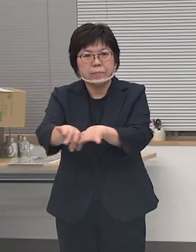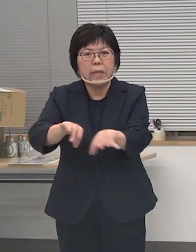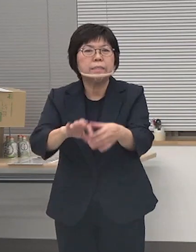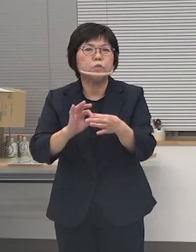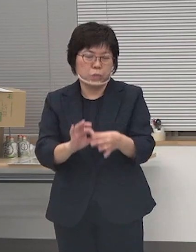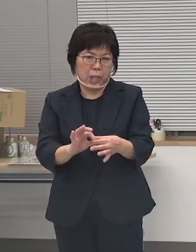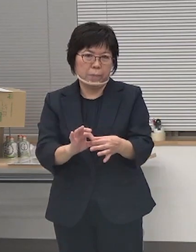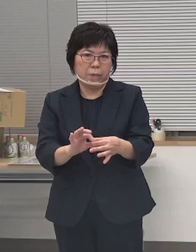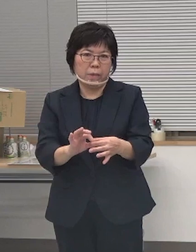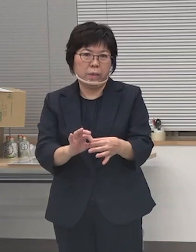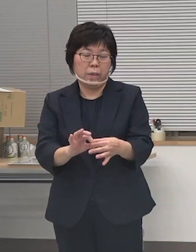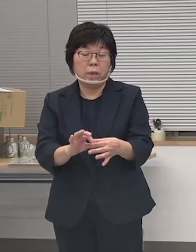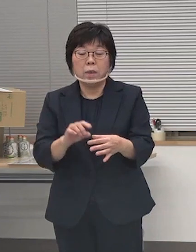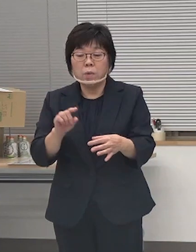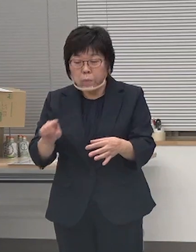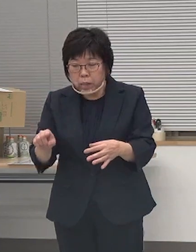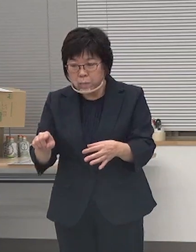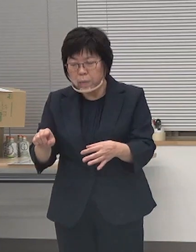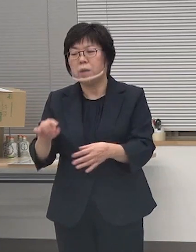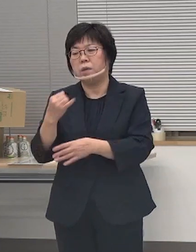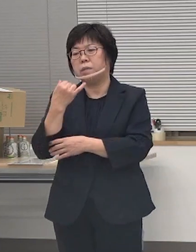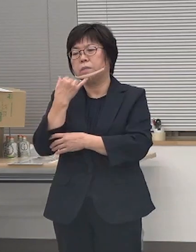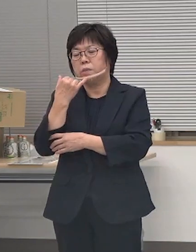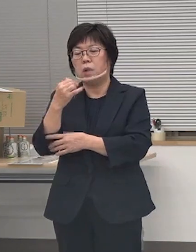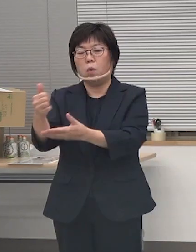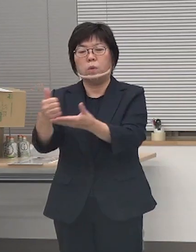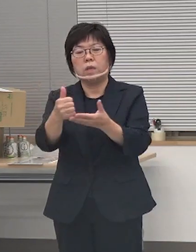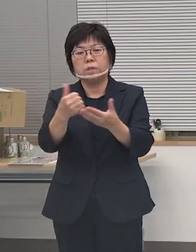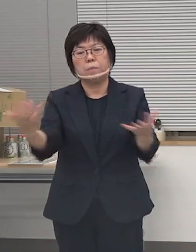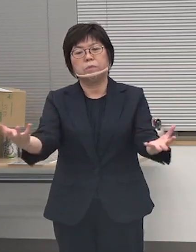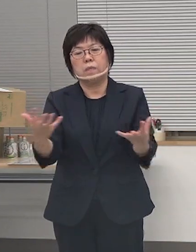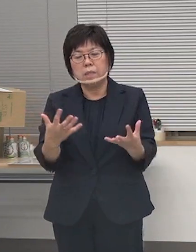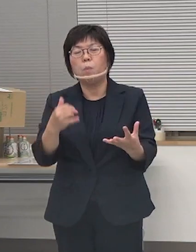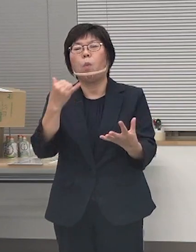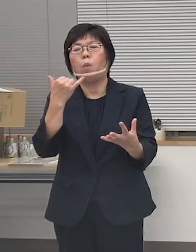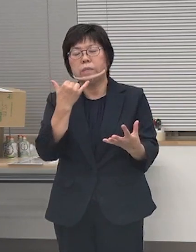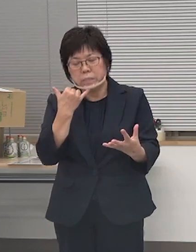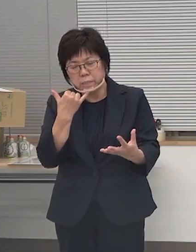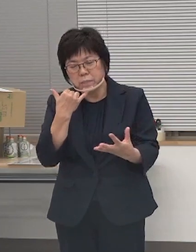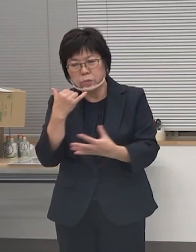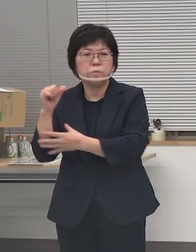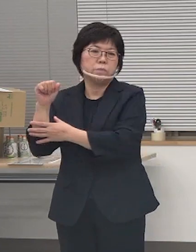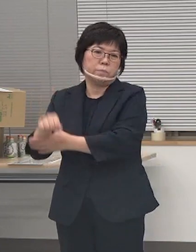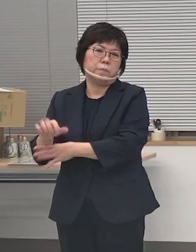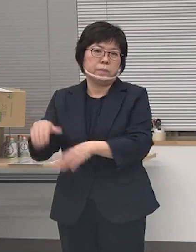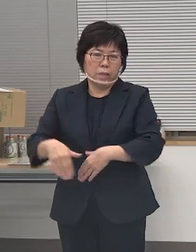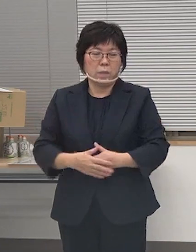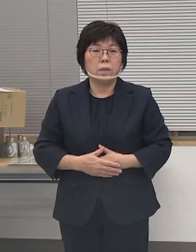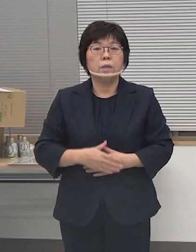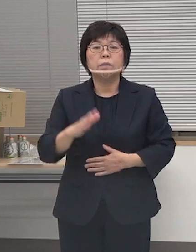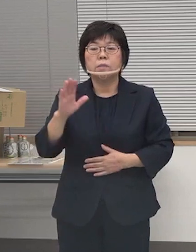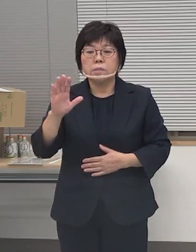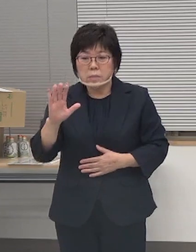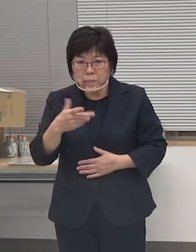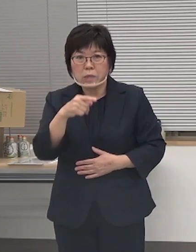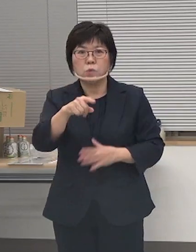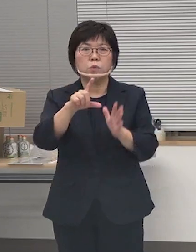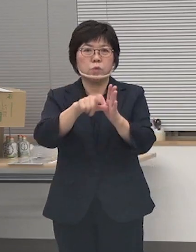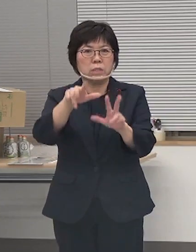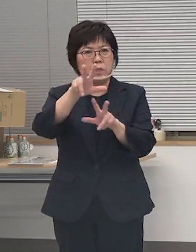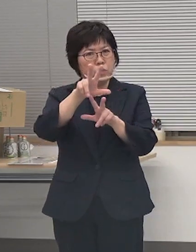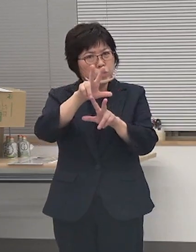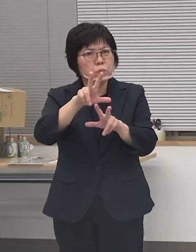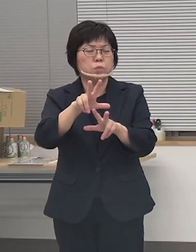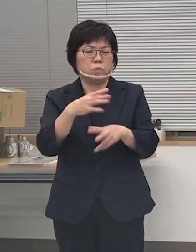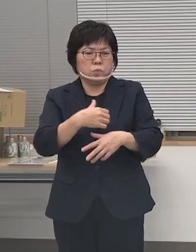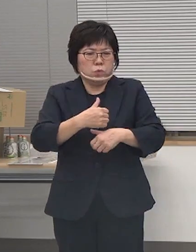ども、原則としてそれでよい。ただ、非常にその線に伴う規制というんでしょうか、ルールというん